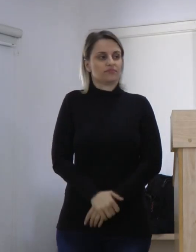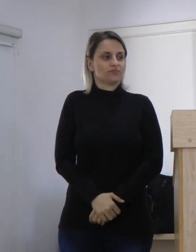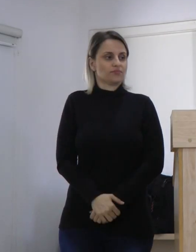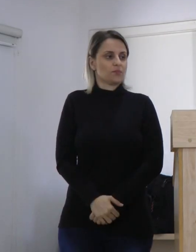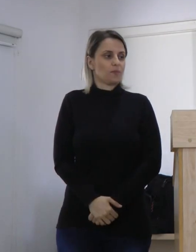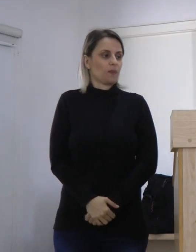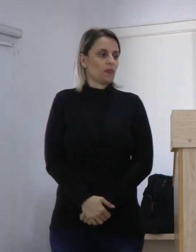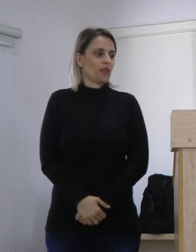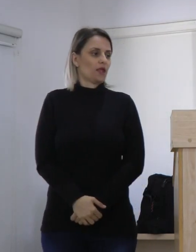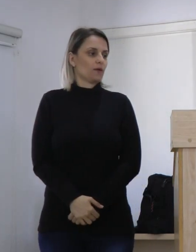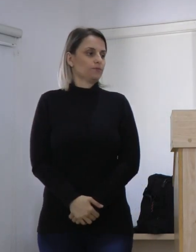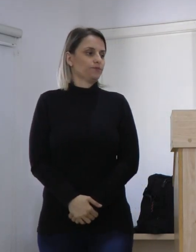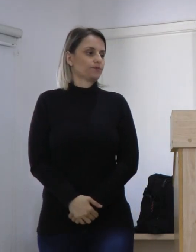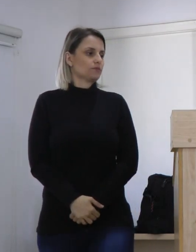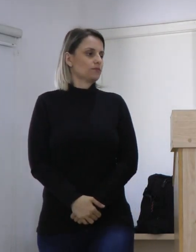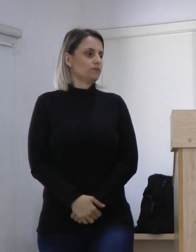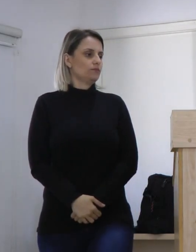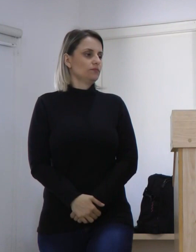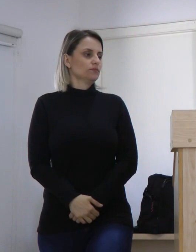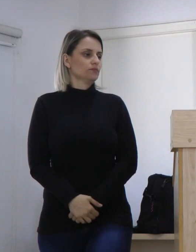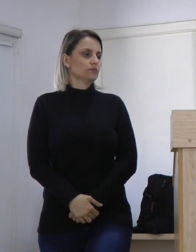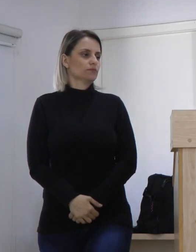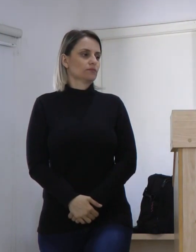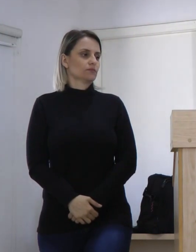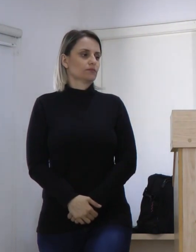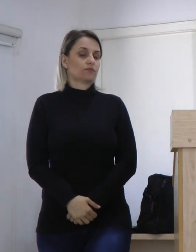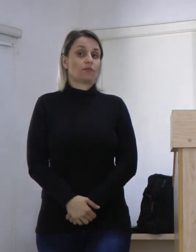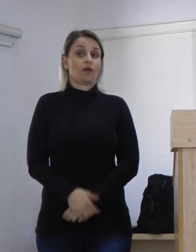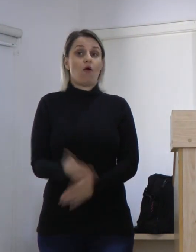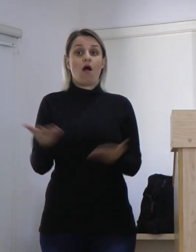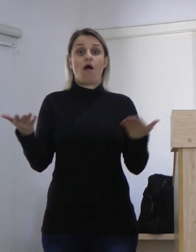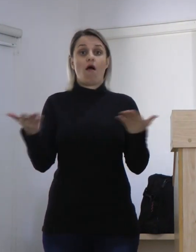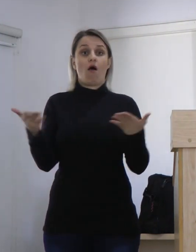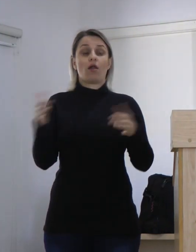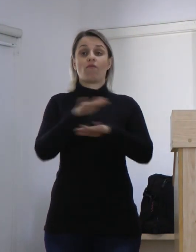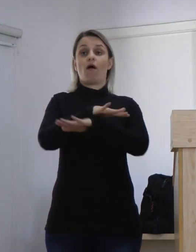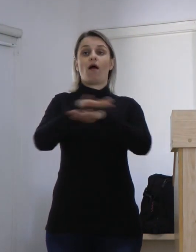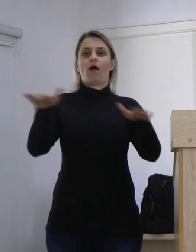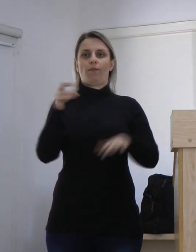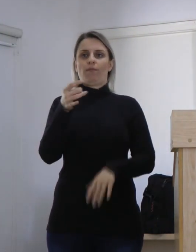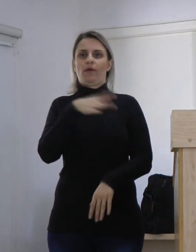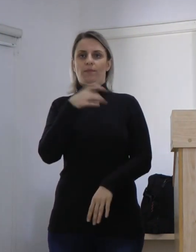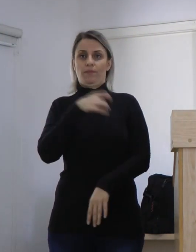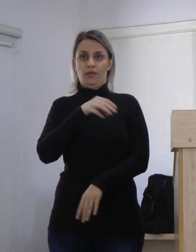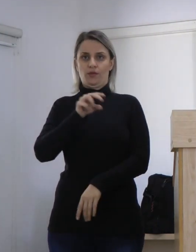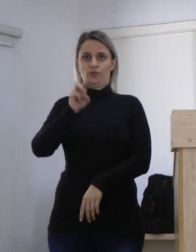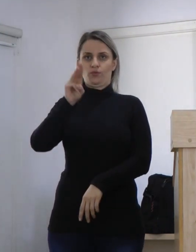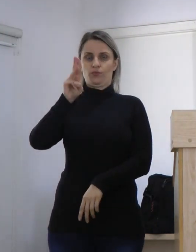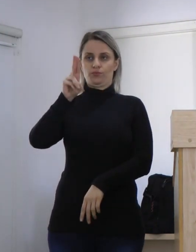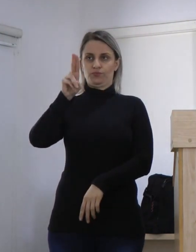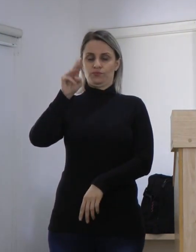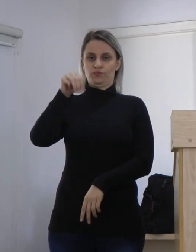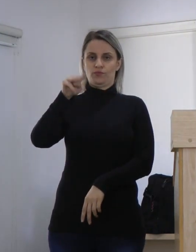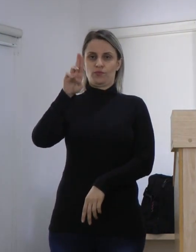Então vamos lá para a gente terminar tirando o medo para vocês ir para o umbral.